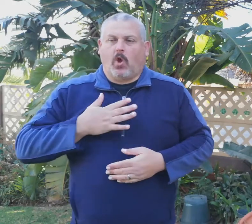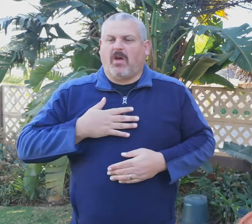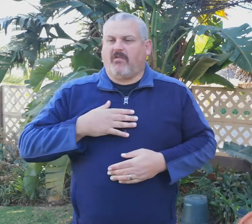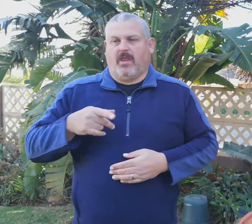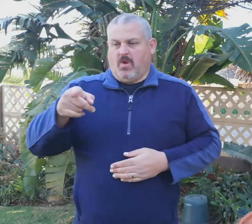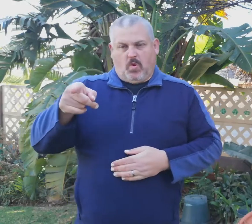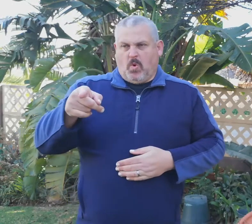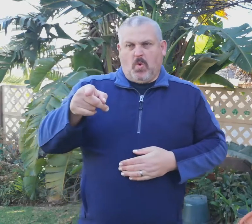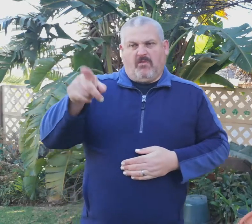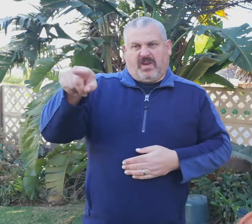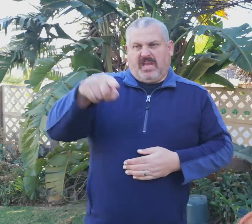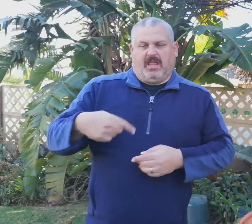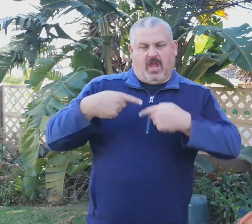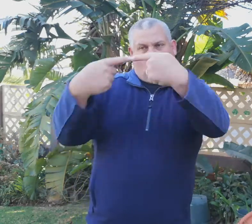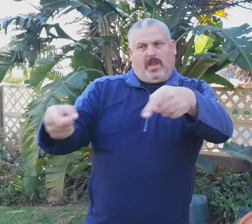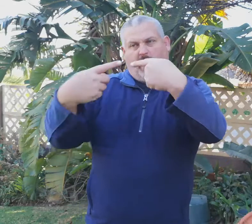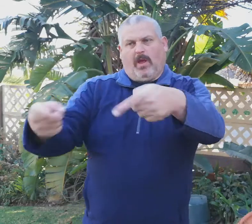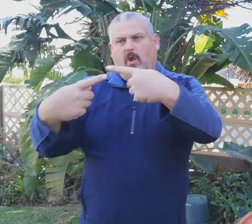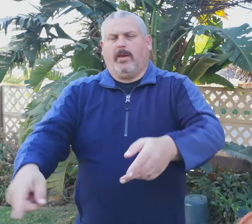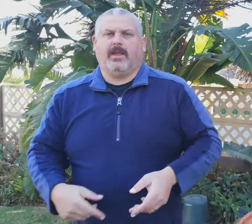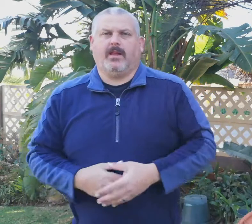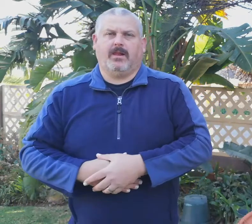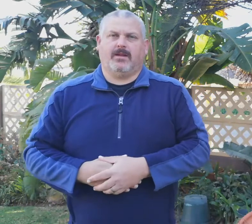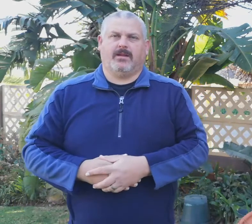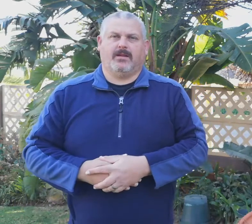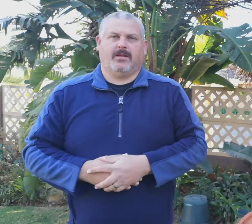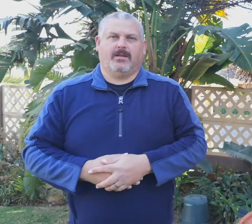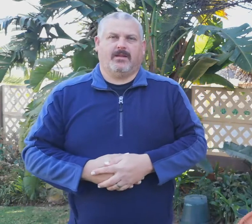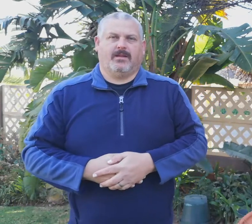Ik hou daarvan. Yes, where the.